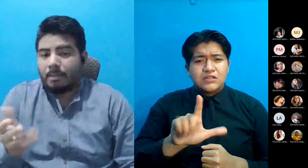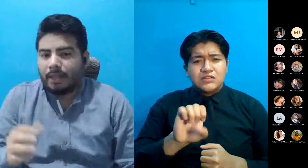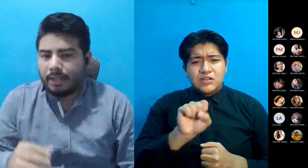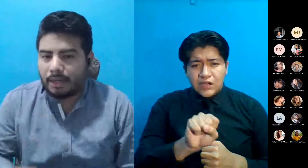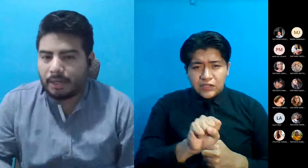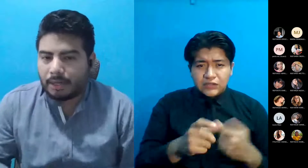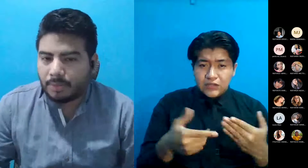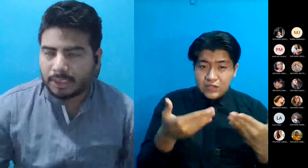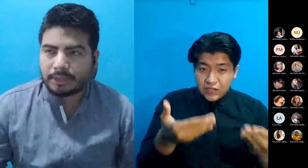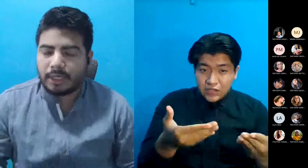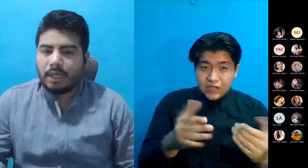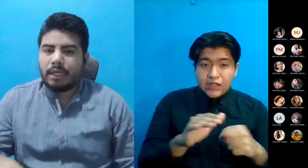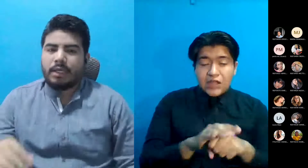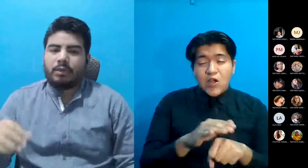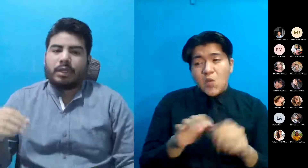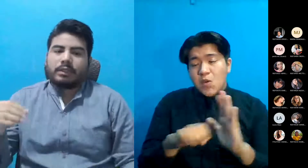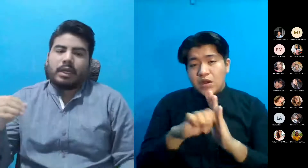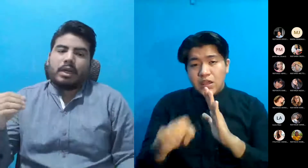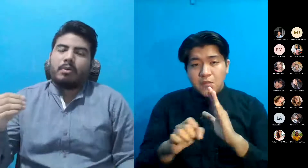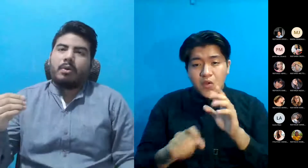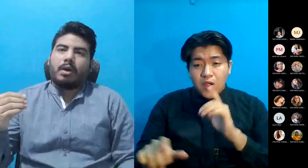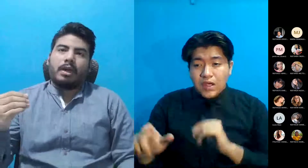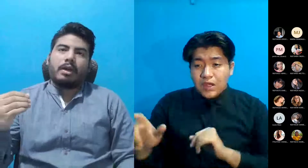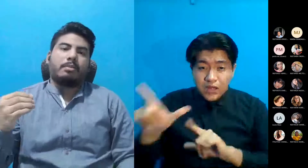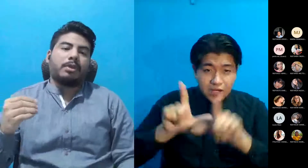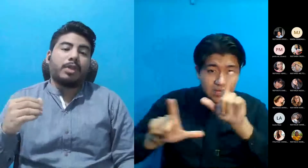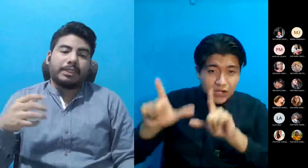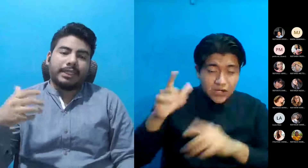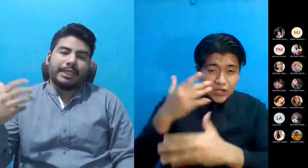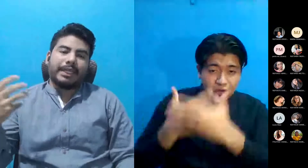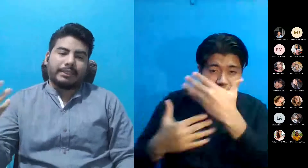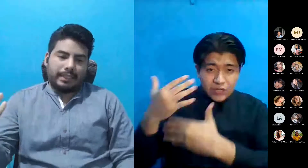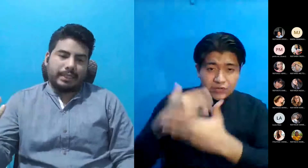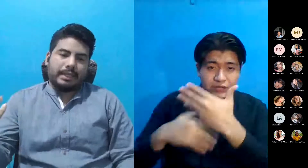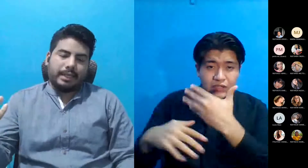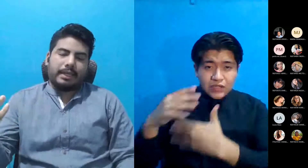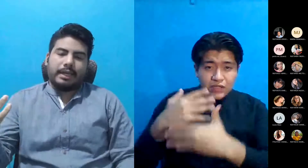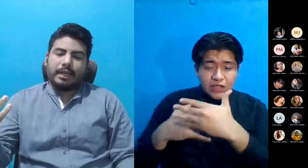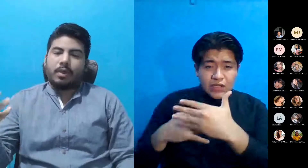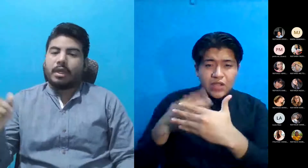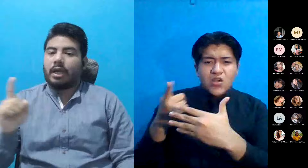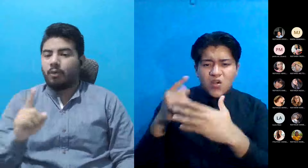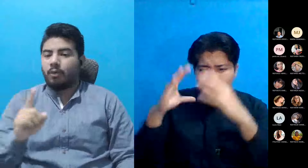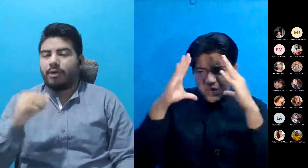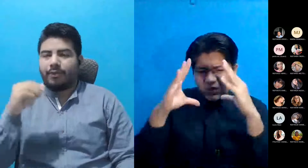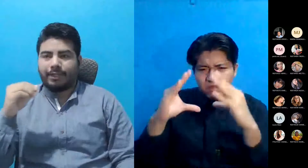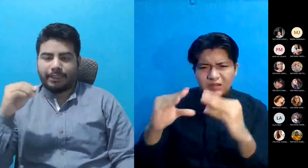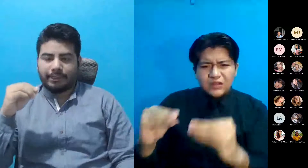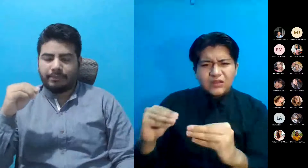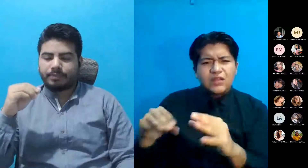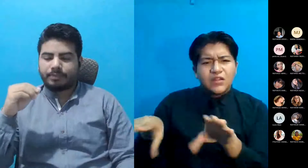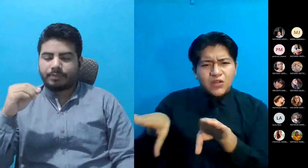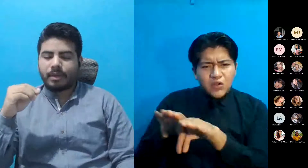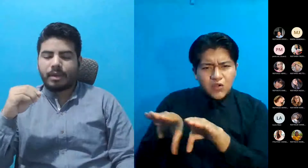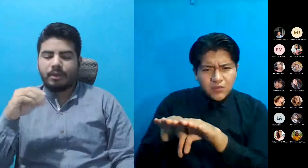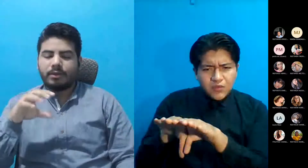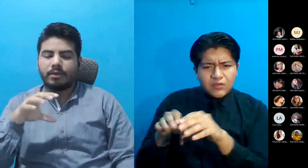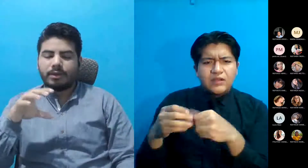comenzó él a aprender la lengua de señas y a utilizarla como el medio de enseñanza en la lengua y en la cultura